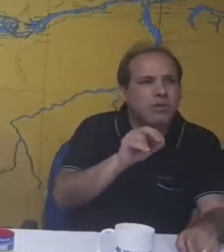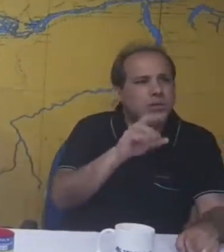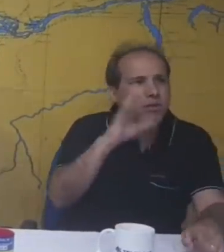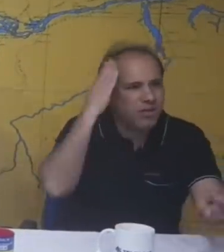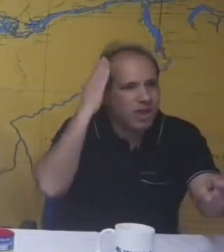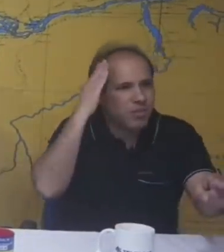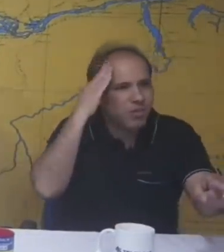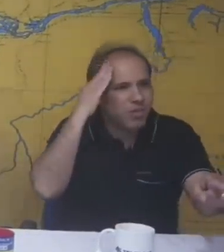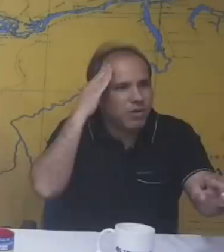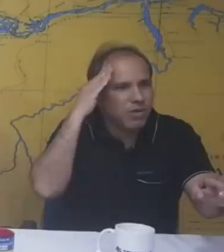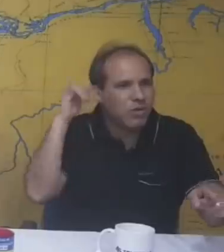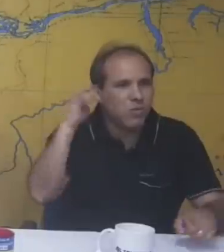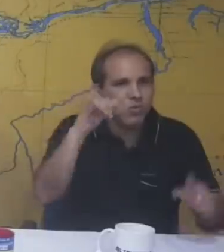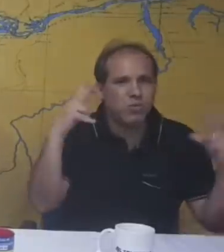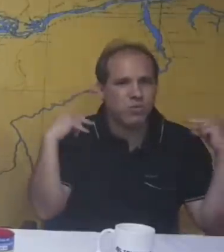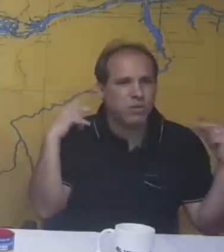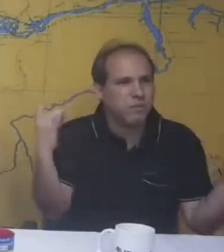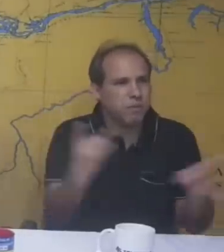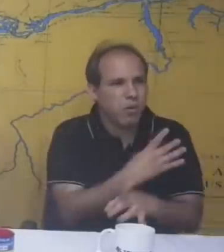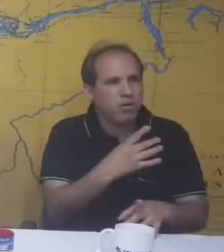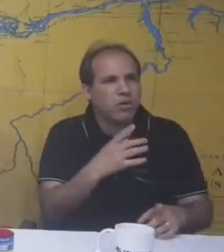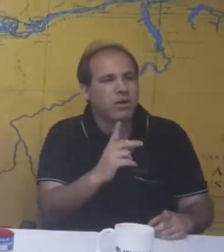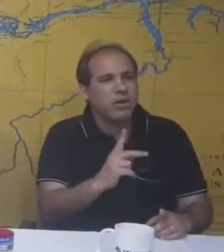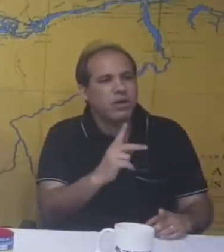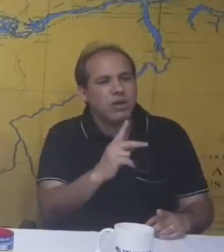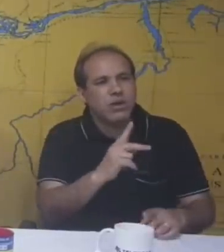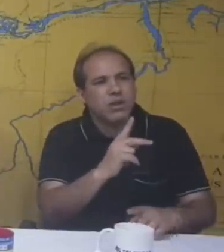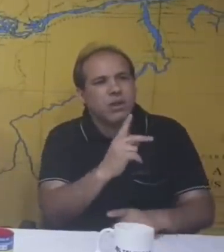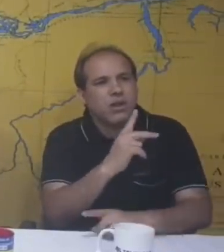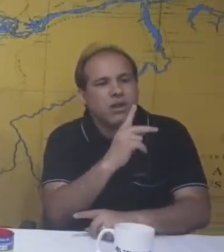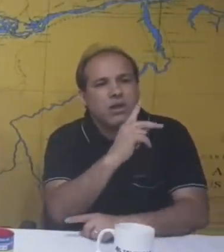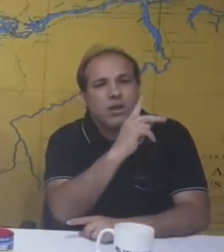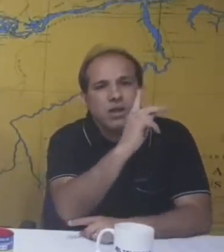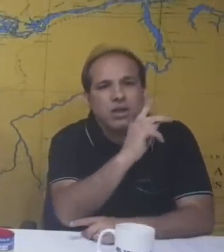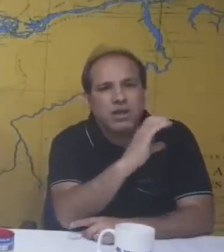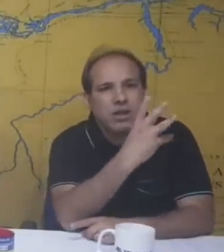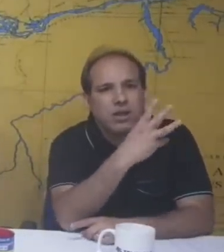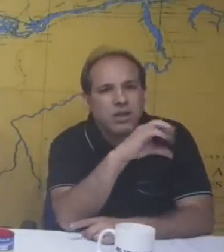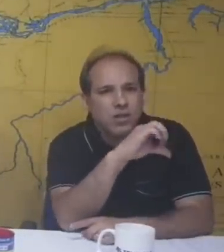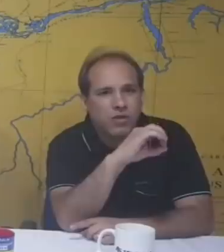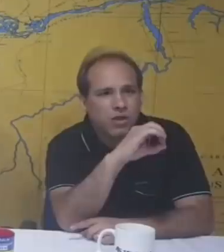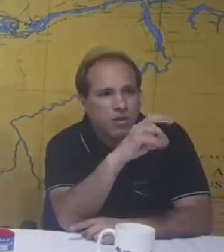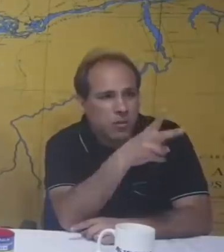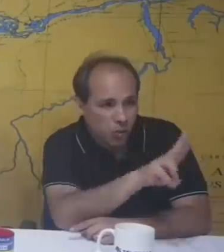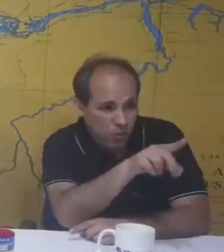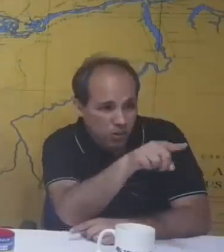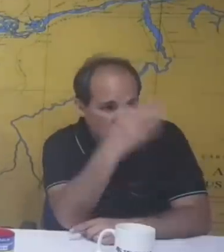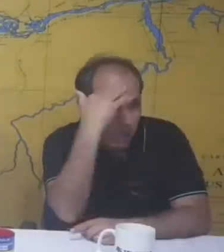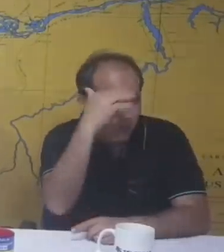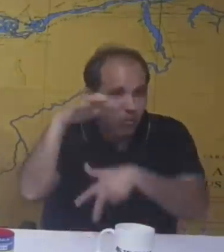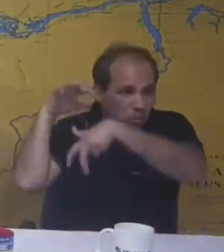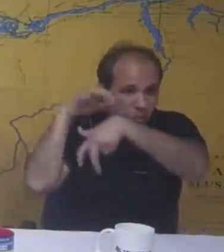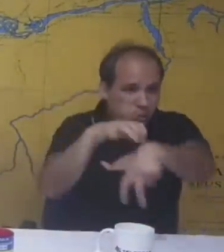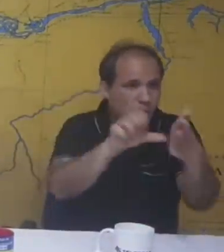caça, Ribeiro? Não, senhor, patrulha. Patrulha, né? Você pilota o KC-390 ou não? Não. Não, então vamos saltar, então você vai saltar. Você tem um salto,